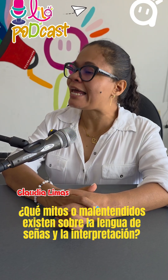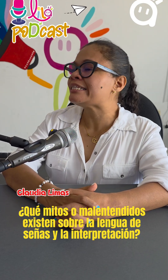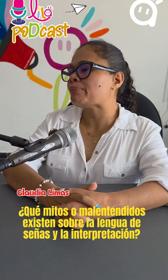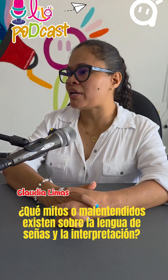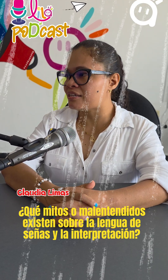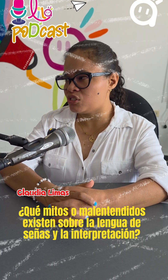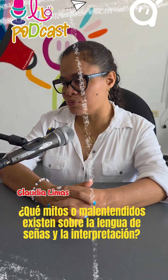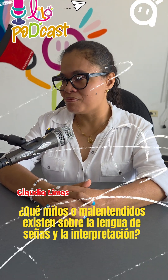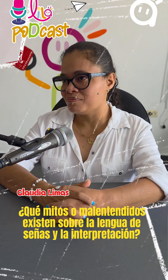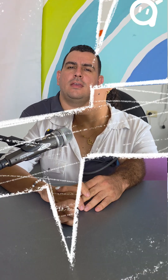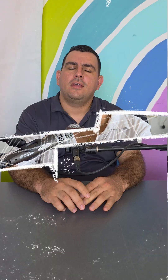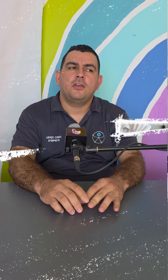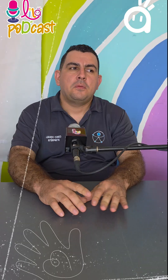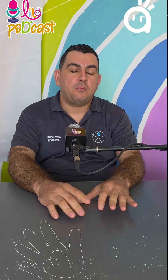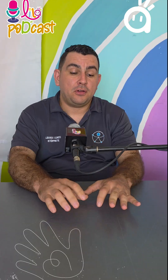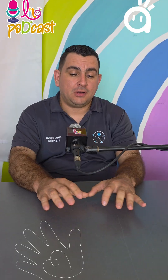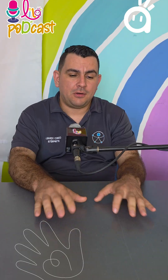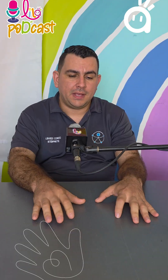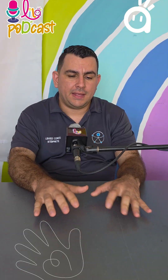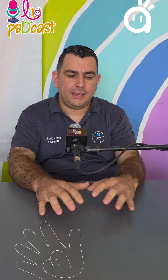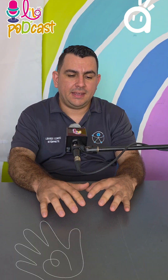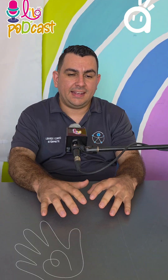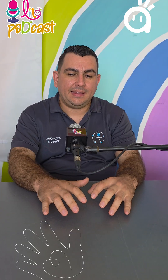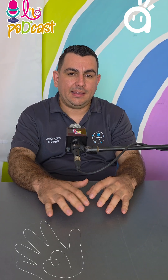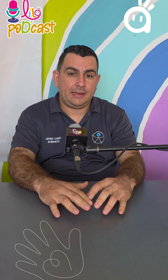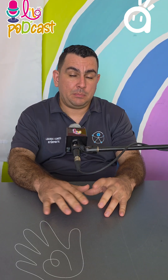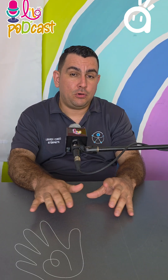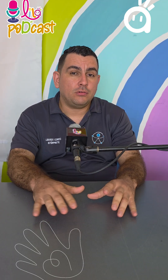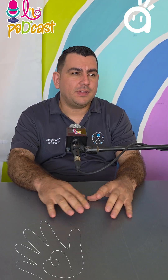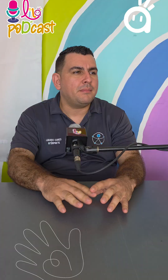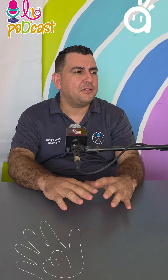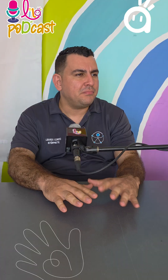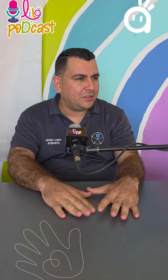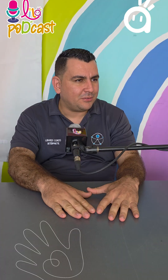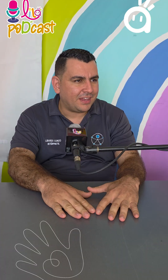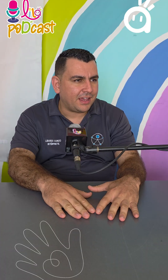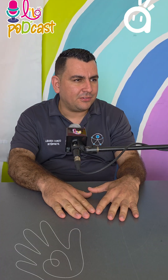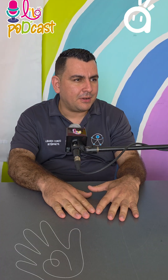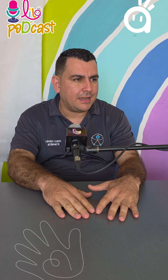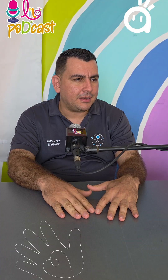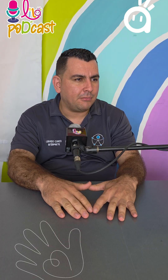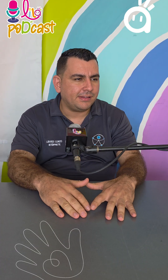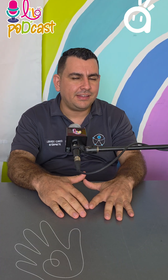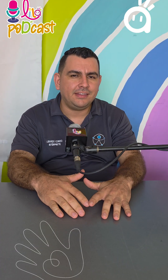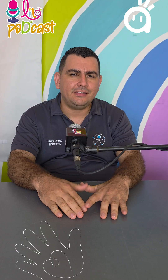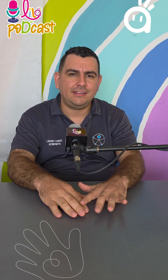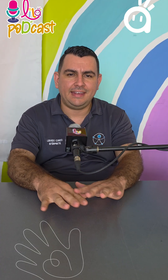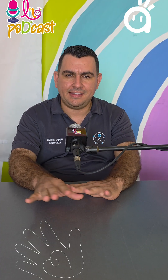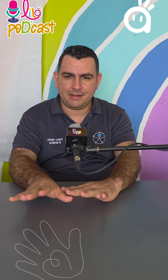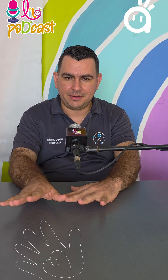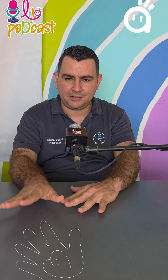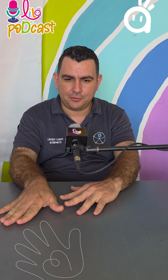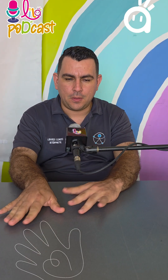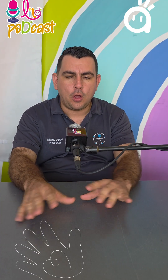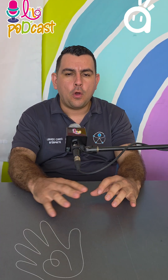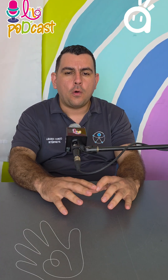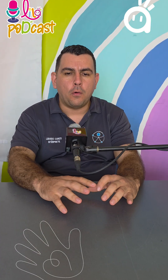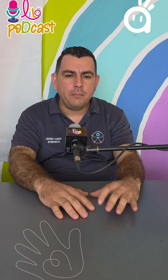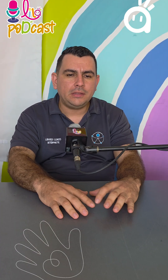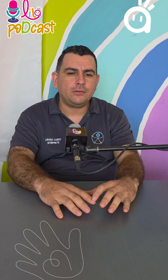la interpretación? Bueno, Claudia, le puedo contar varios mitos que hay sobre la lengua de señas y la interpretación. Un mito